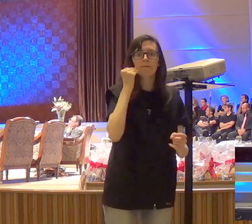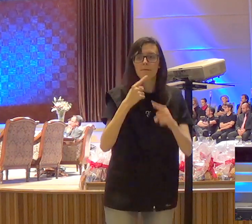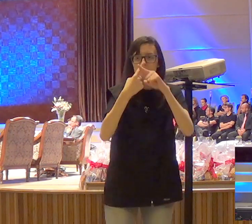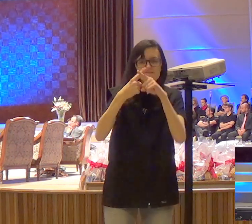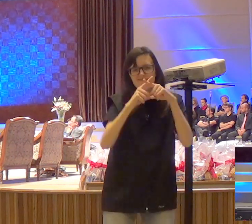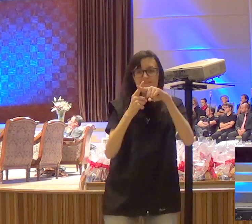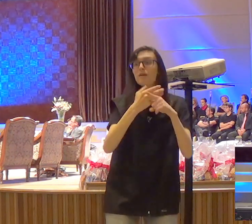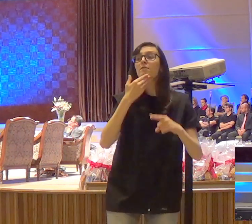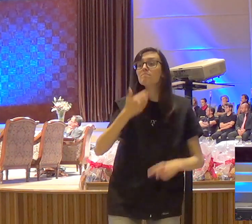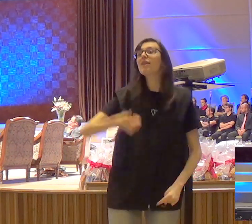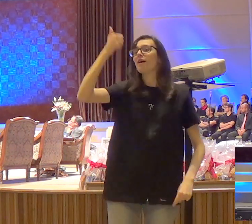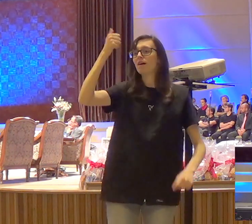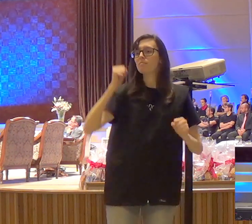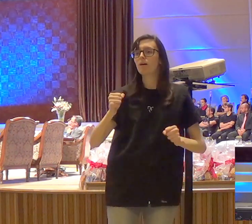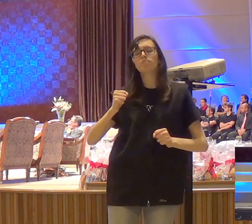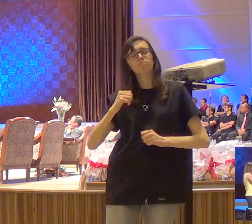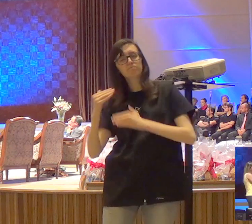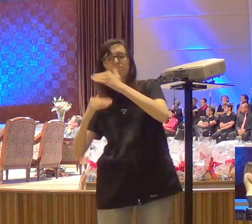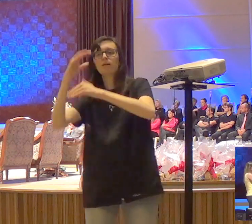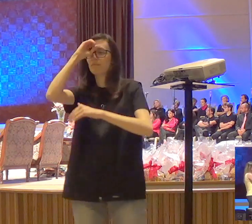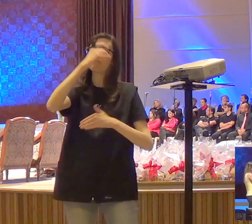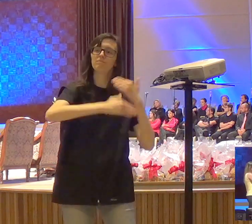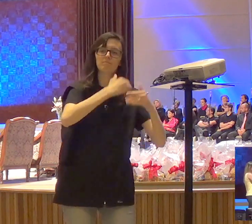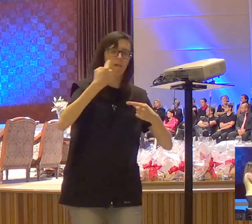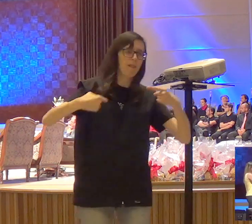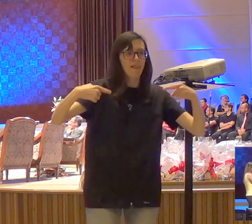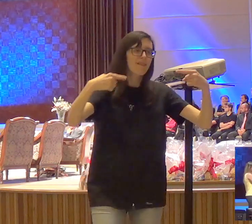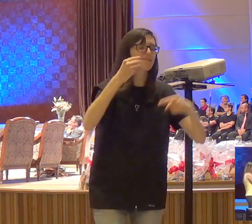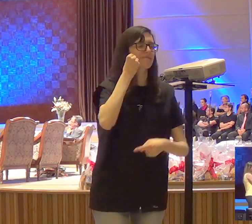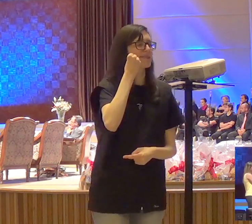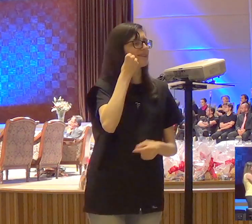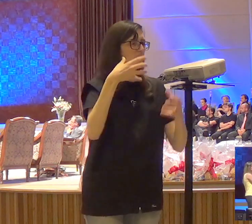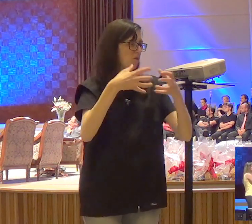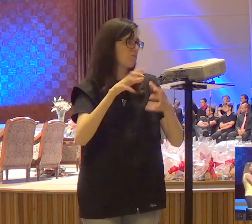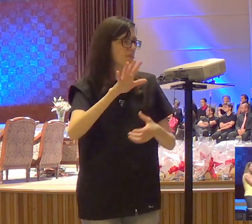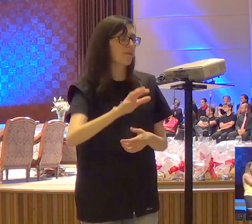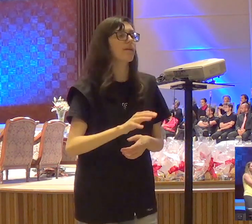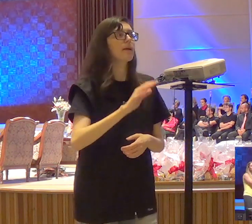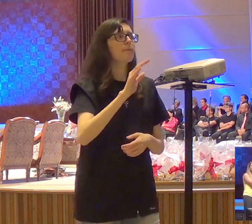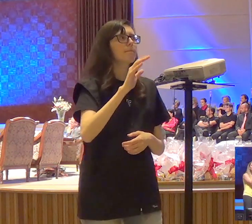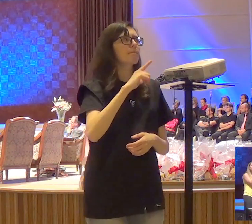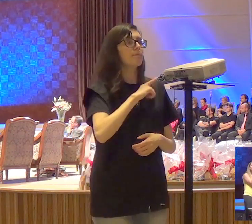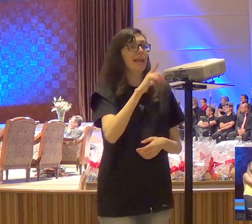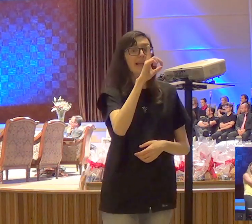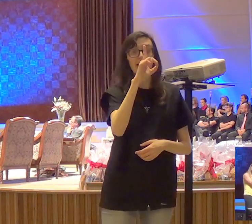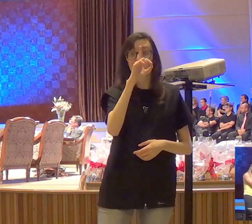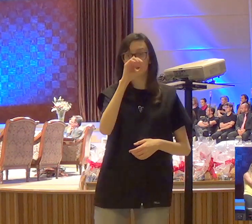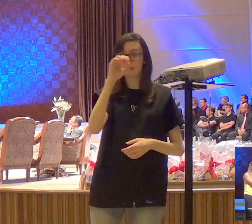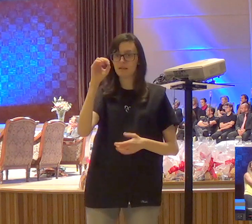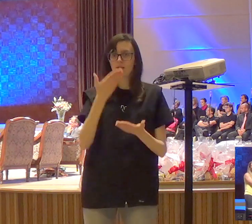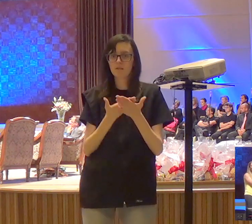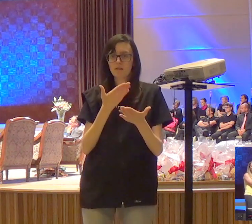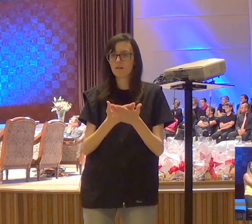negócios. More than 100 of our students have started their own successful businesses. Mais de 100 desses estudantes já